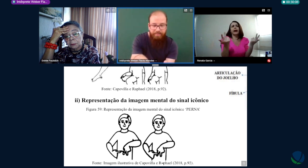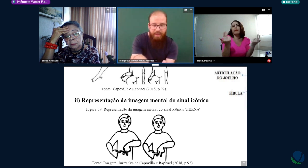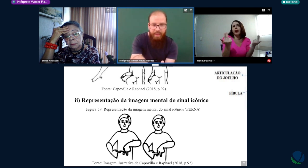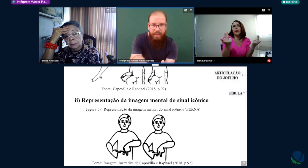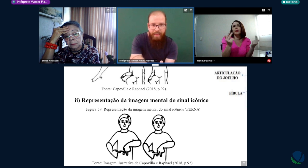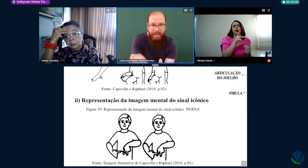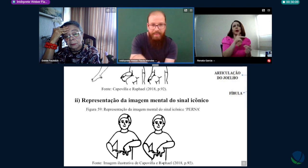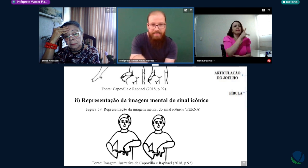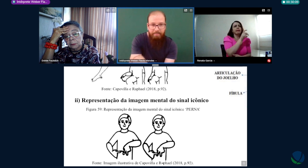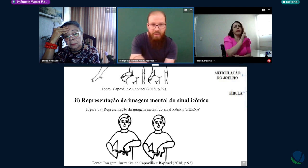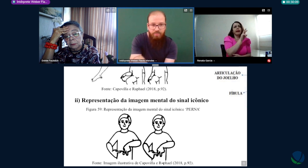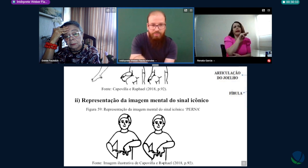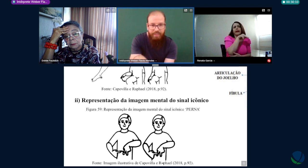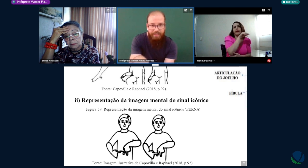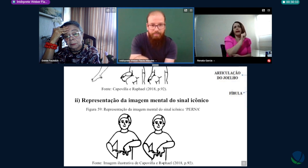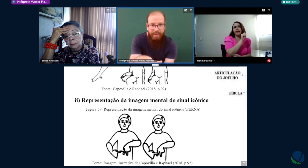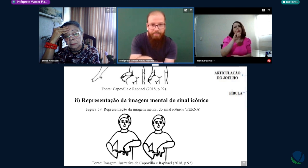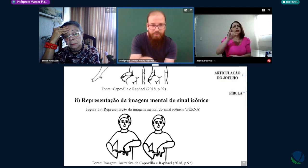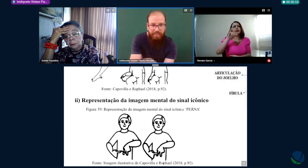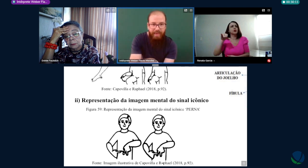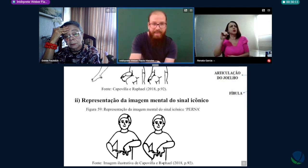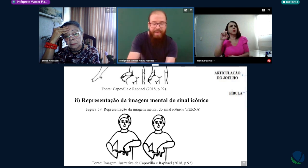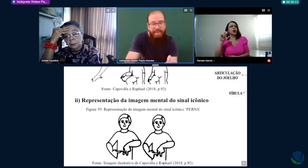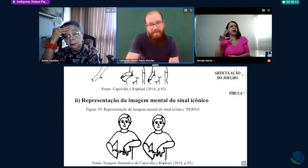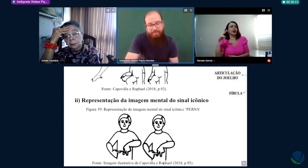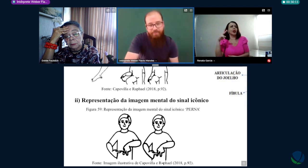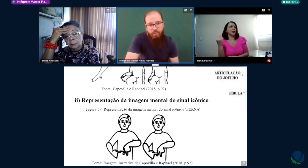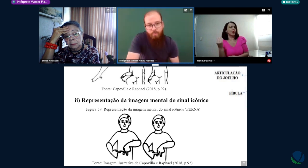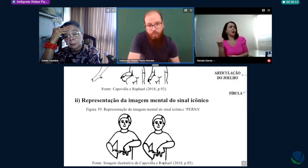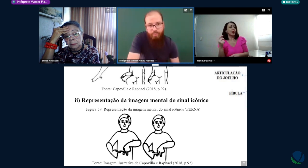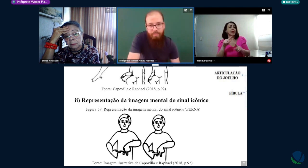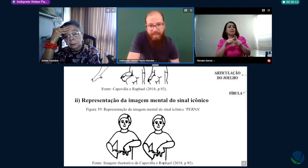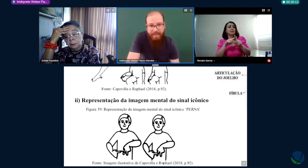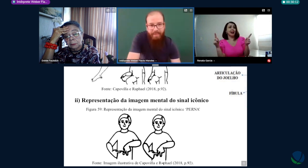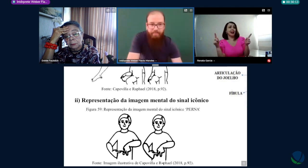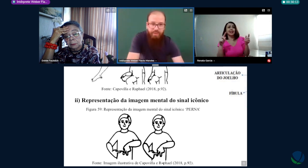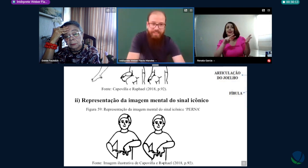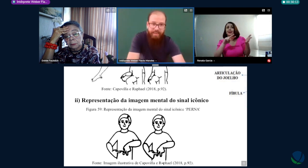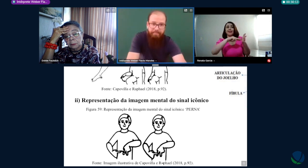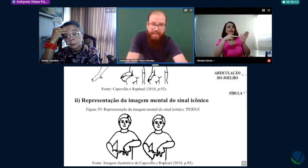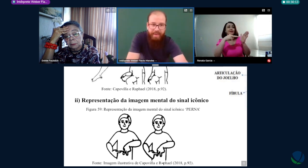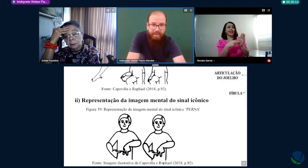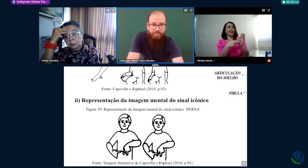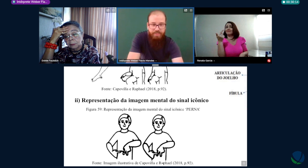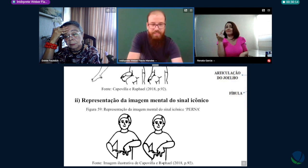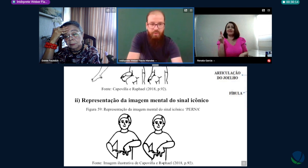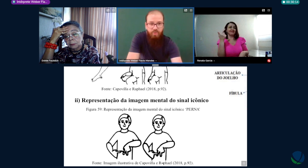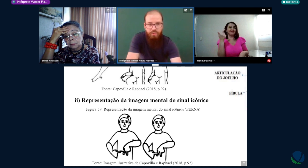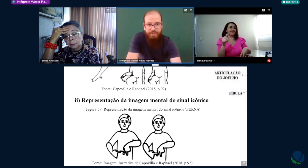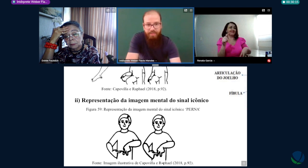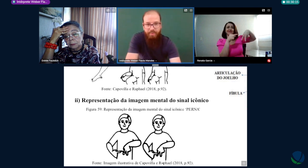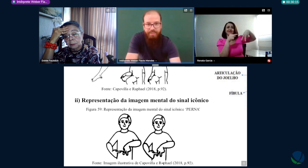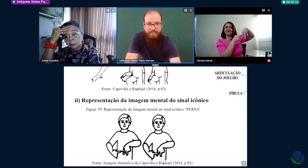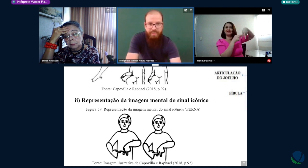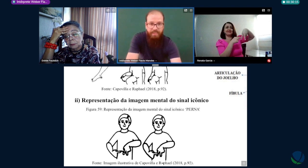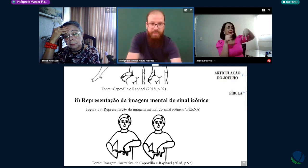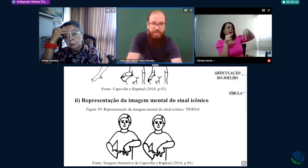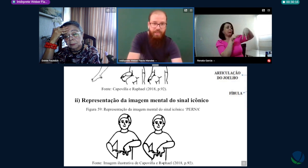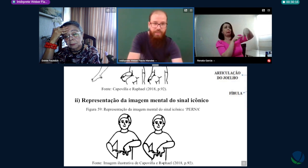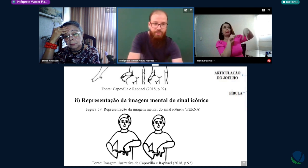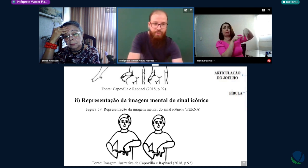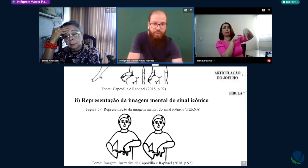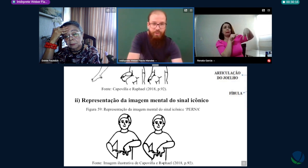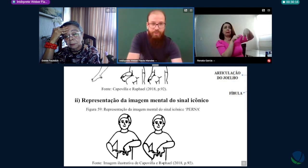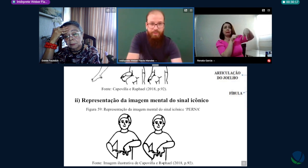utiliza essa mão do dedo para apontar, e aí o problema é que pode ser perna, pode ser coxa, pode ser